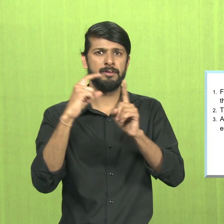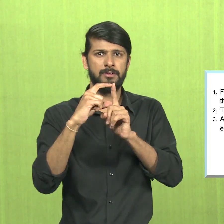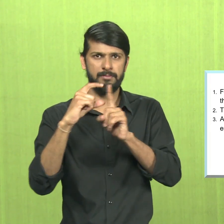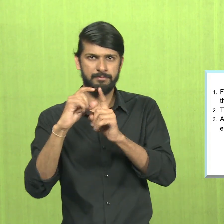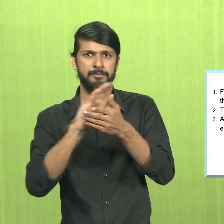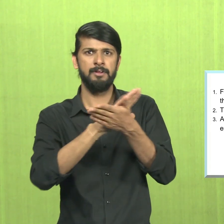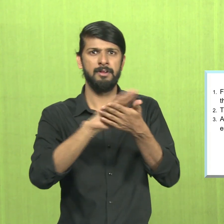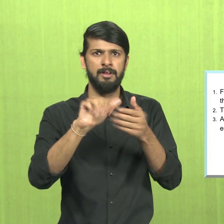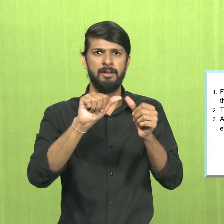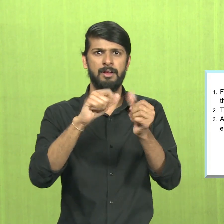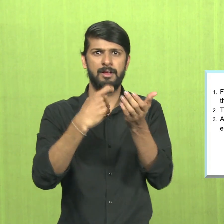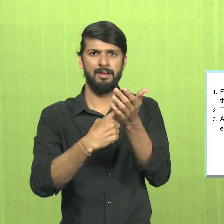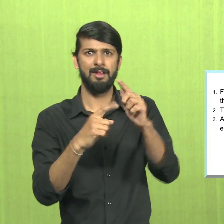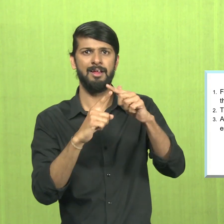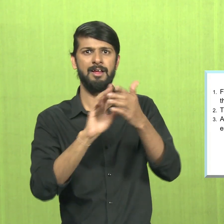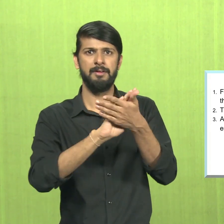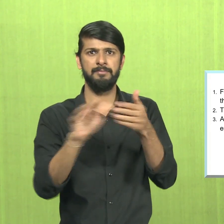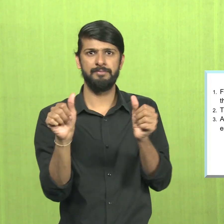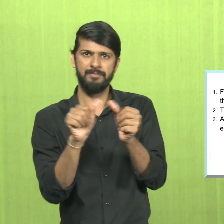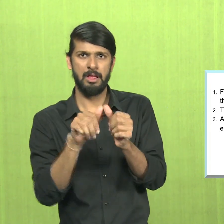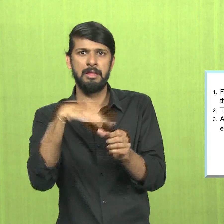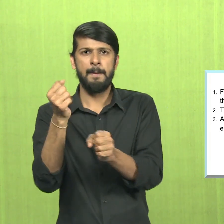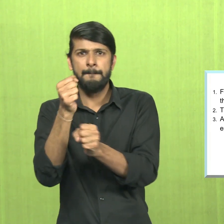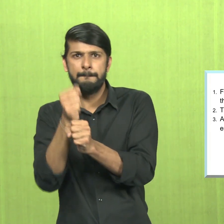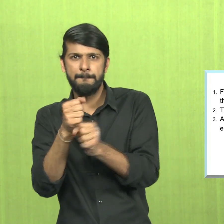शो फाउंडेड बाय सिद्धार्थ गौतम